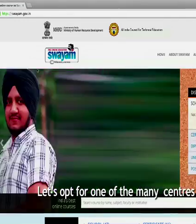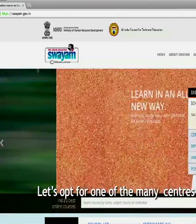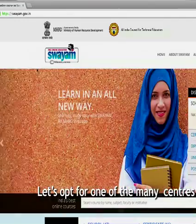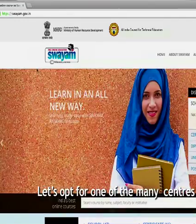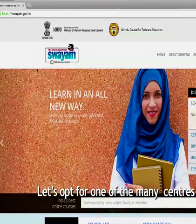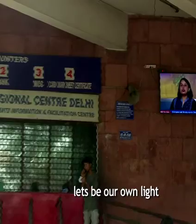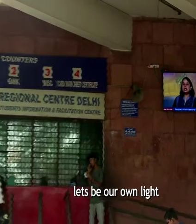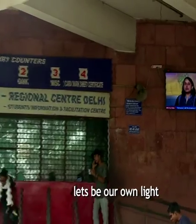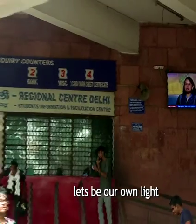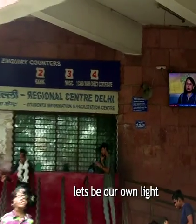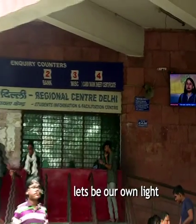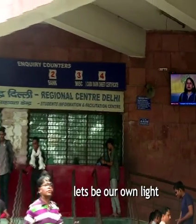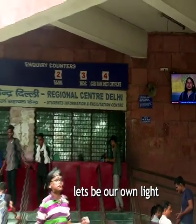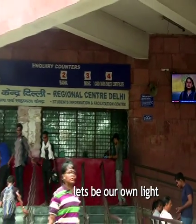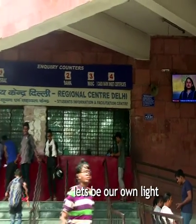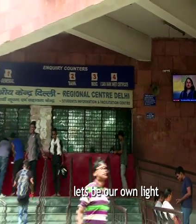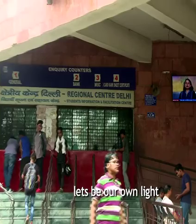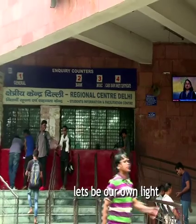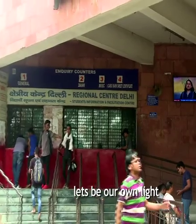चुने। हम अपना